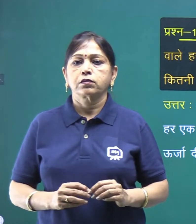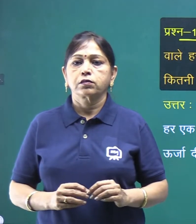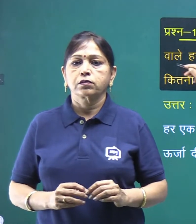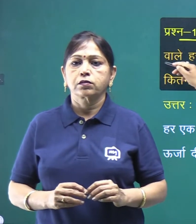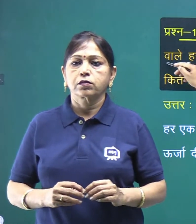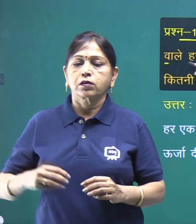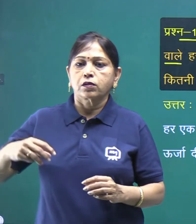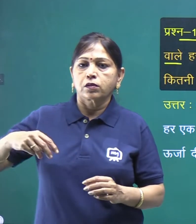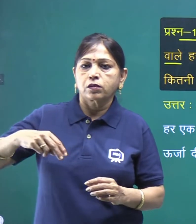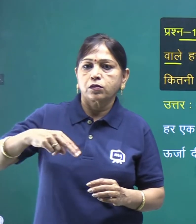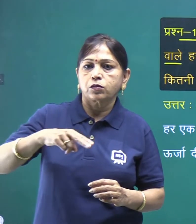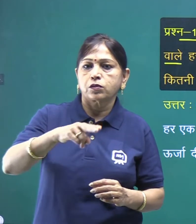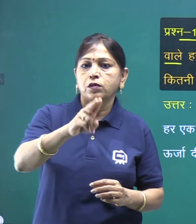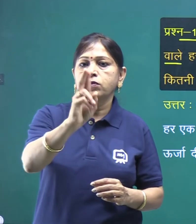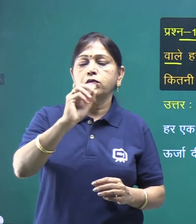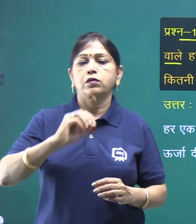गुजरने वाले